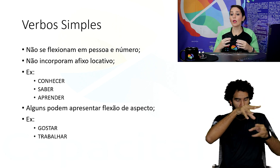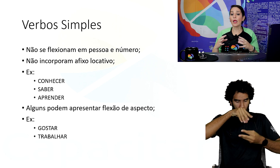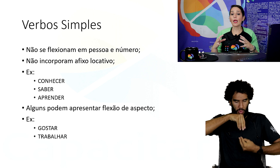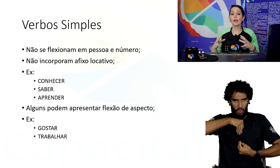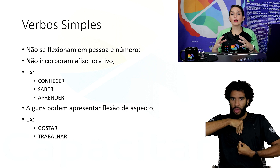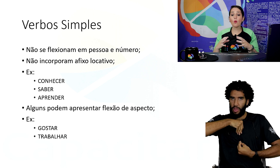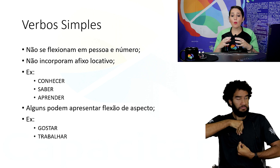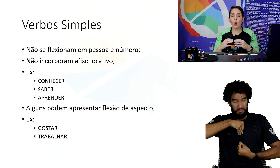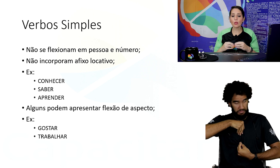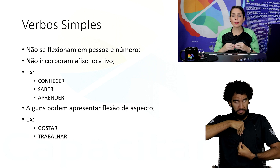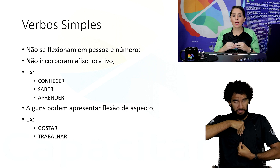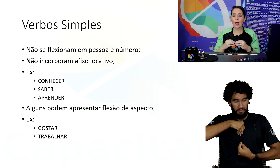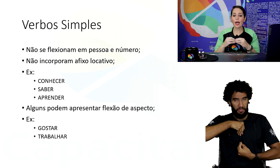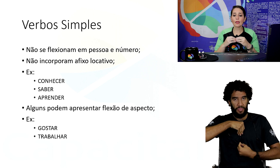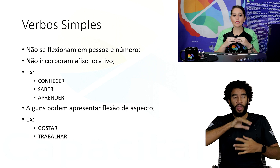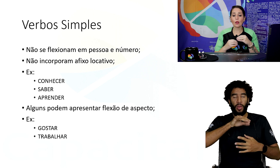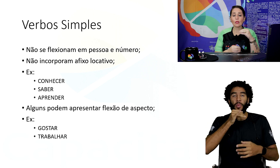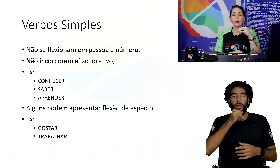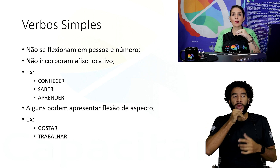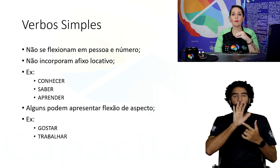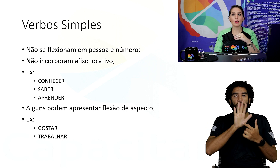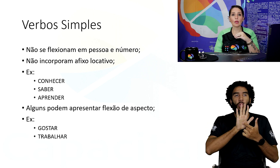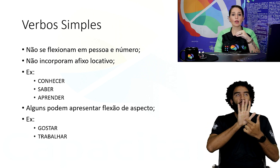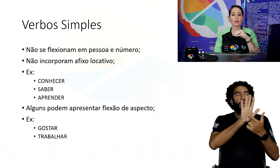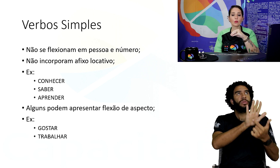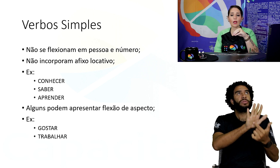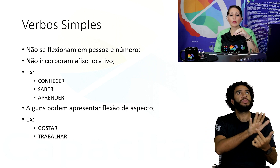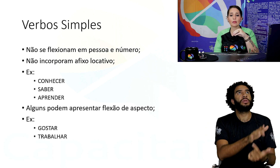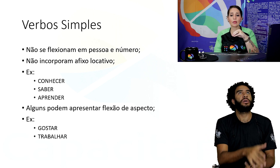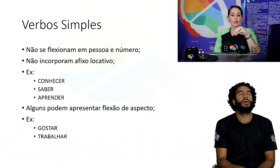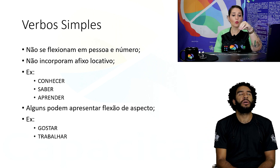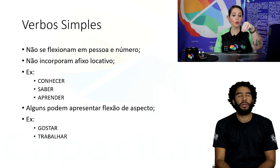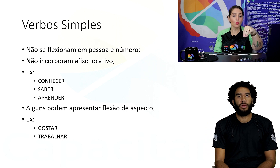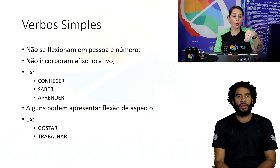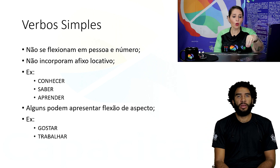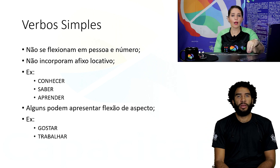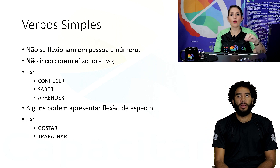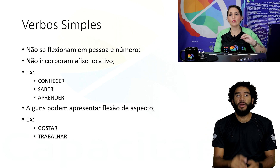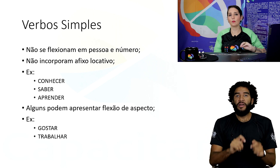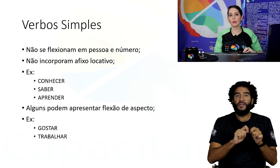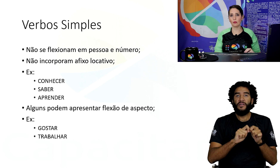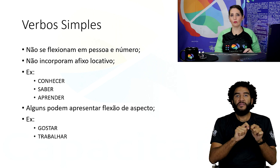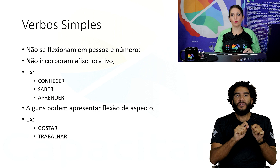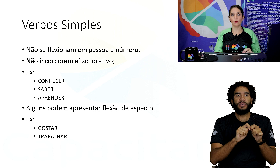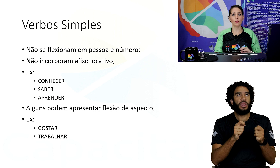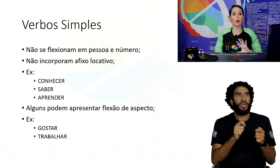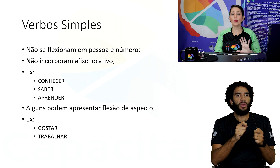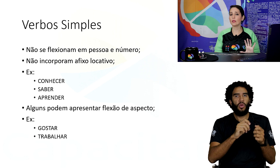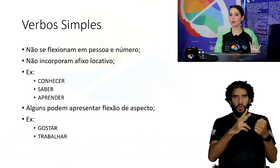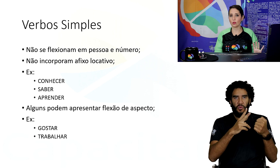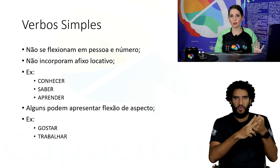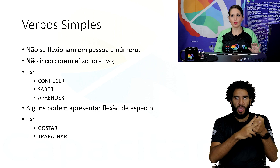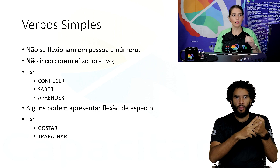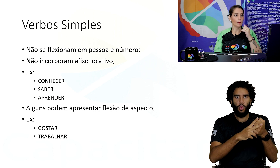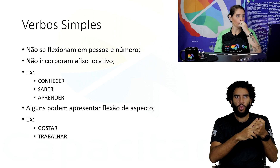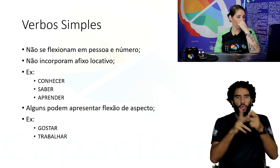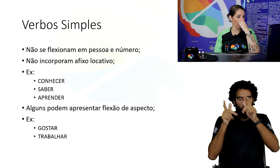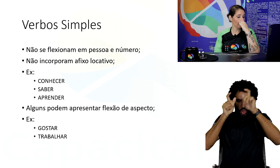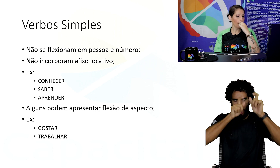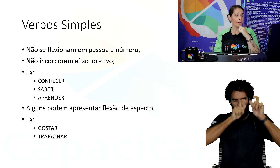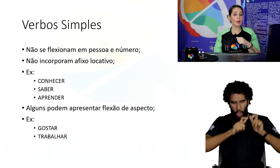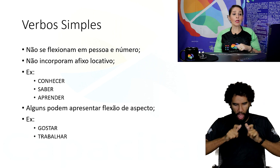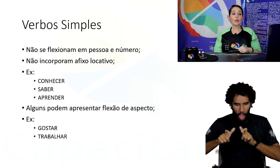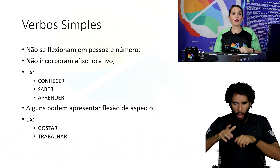isso? Ele não mostra, não determina na sua realização um local específico. Não existe.